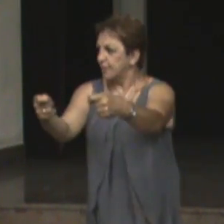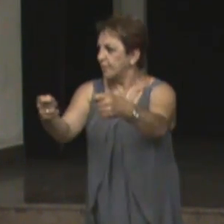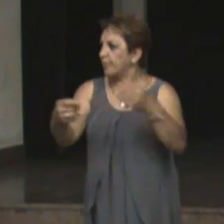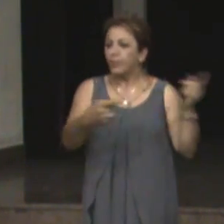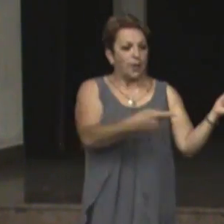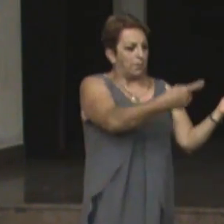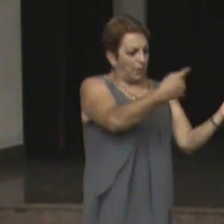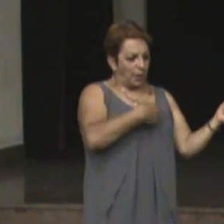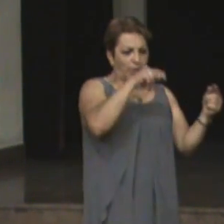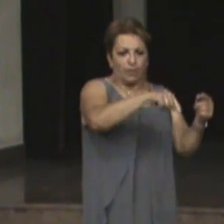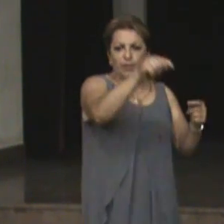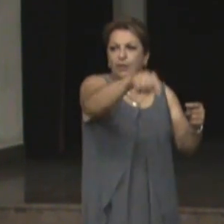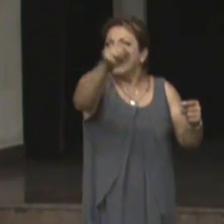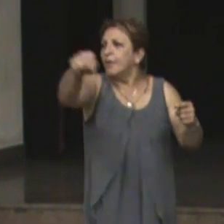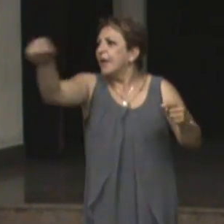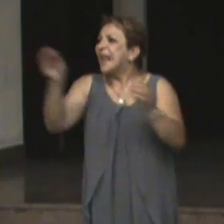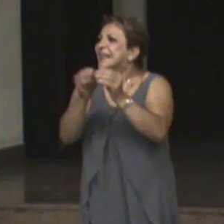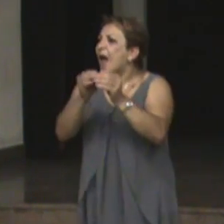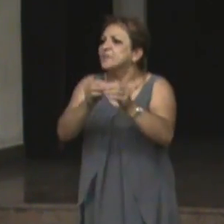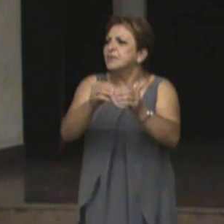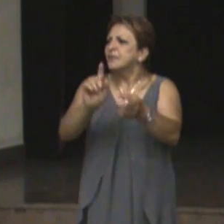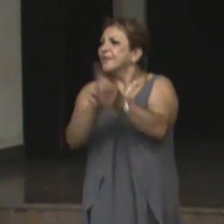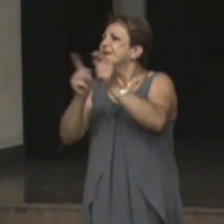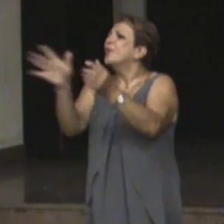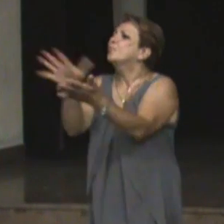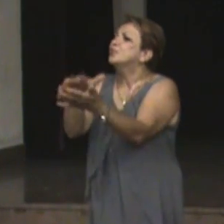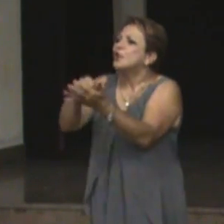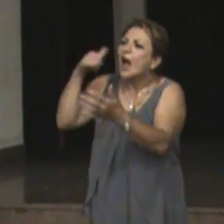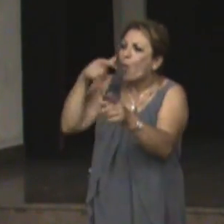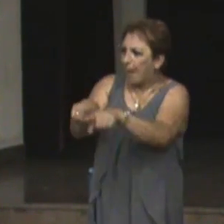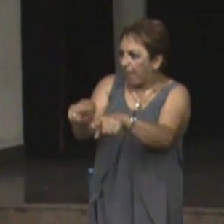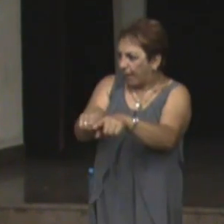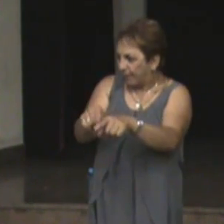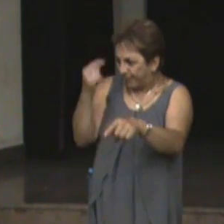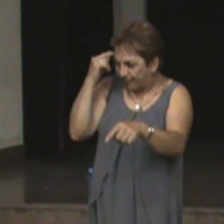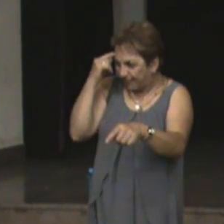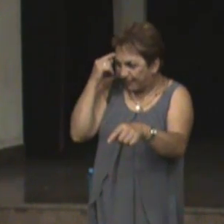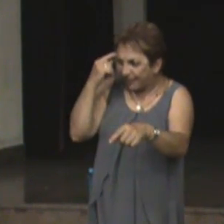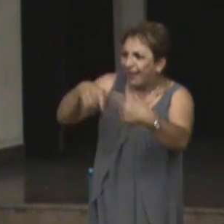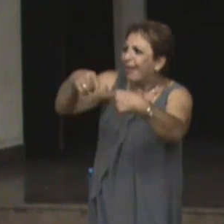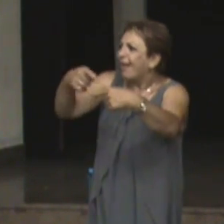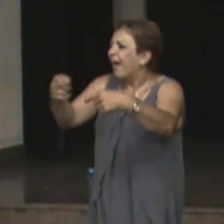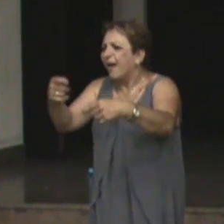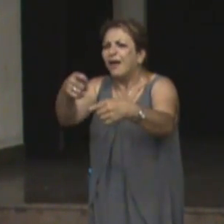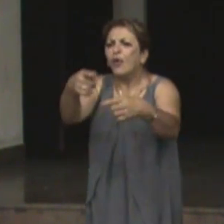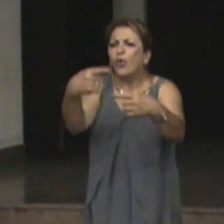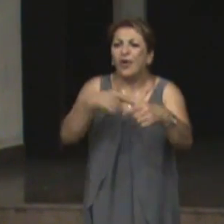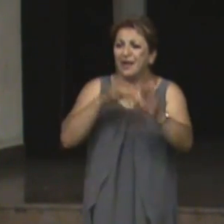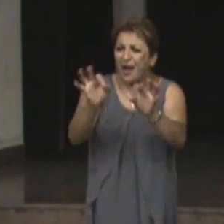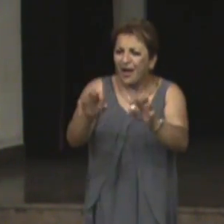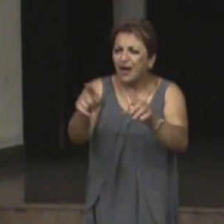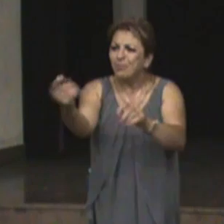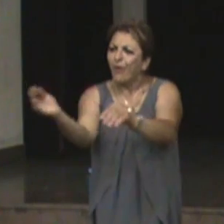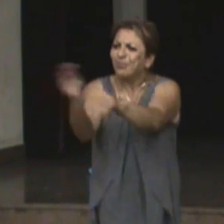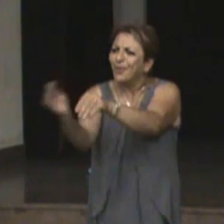իմ ասածը հասնի, լավ, ուրիշ բան կարող ստացվել, լրիվ հակառակ բան նույնիսկ կարող ստացվել, եւ իմ ասածին լրիվ հակառակ մի